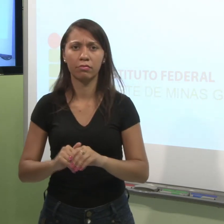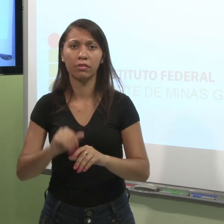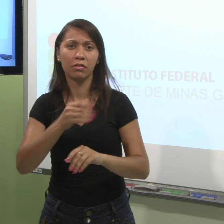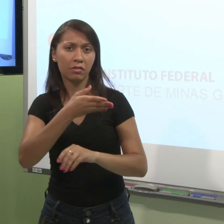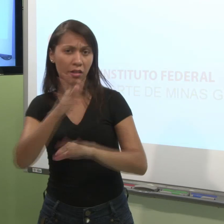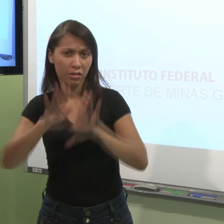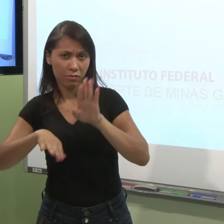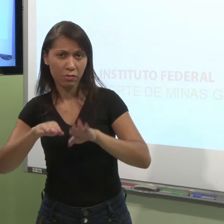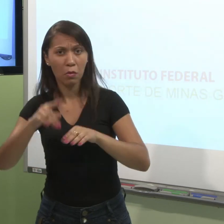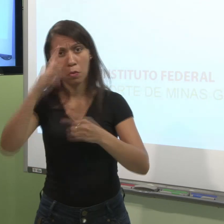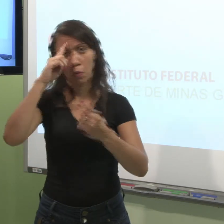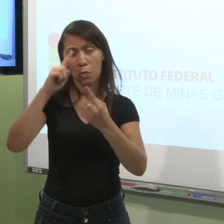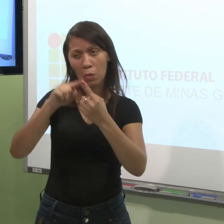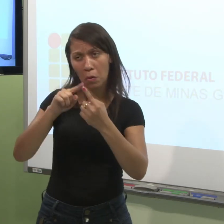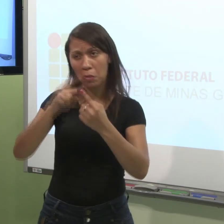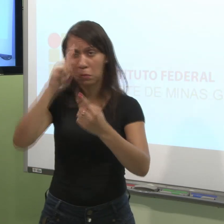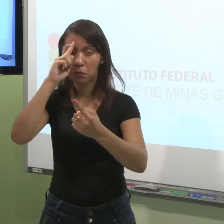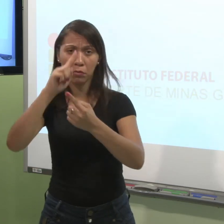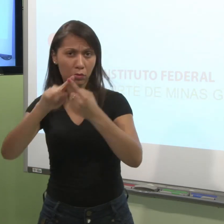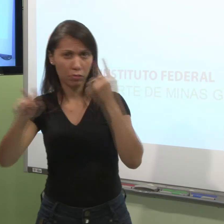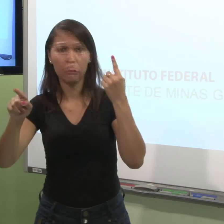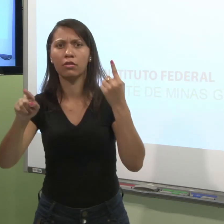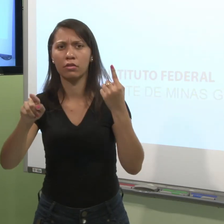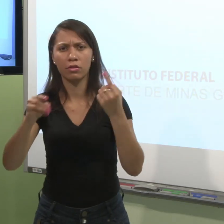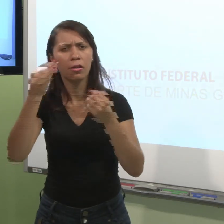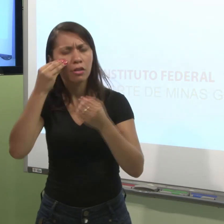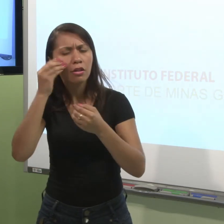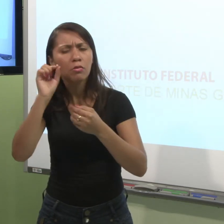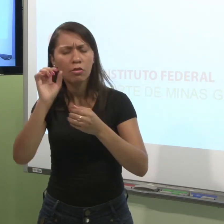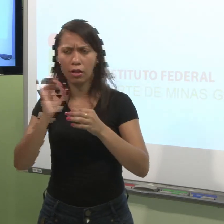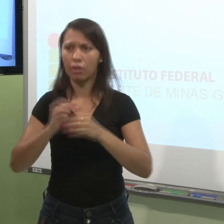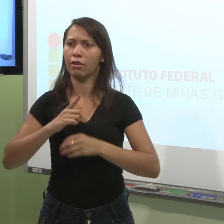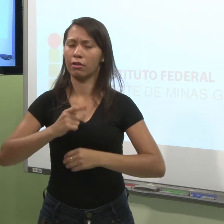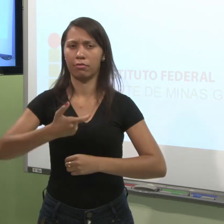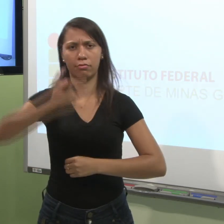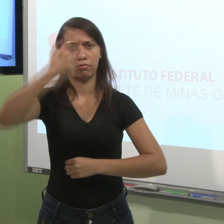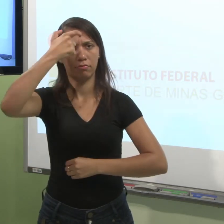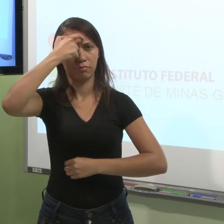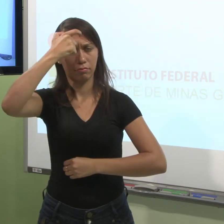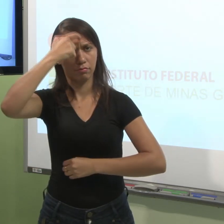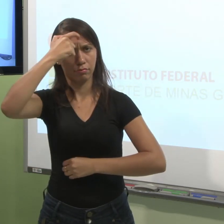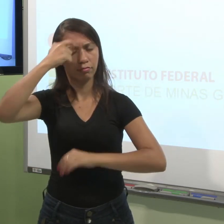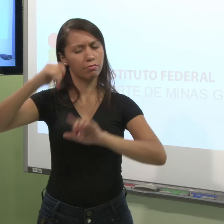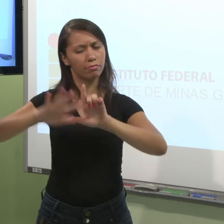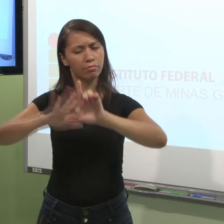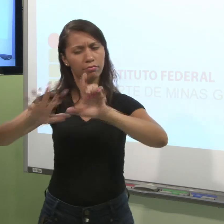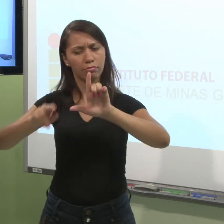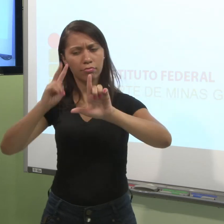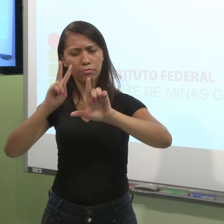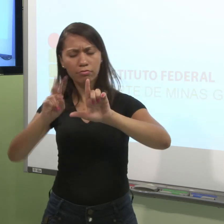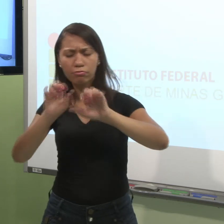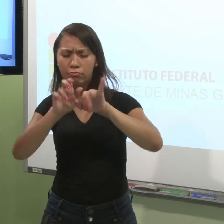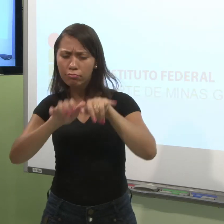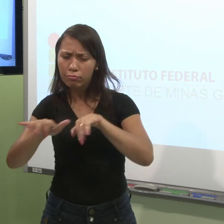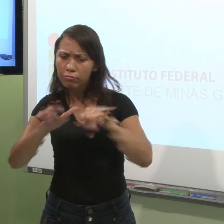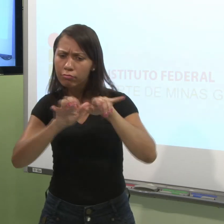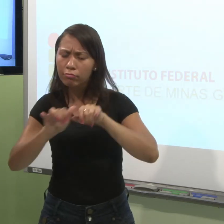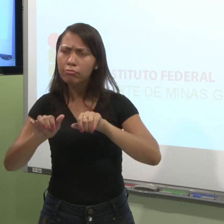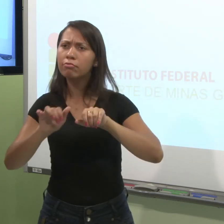concordando com o que o colega postou, faça com coerência, com consciência, que seja um comentário que traga alguma contribuição